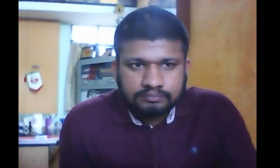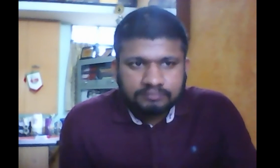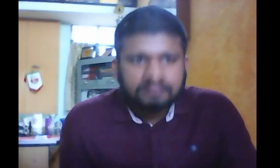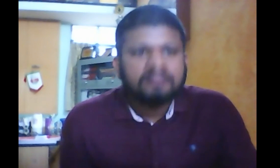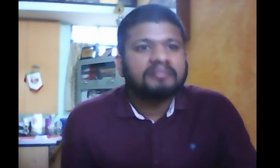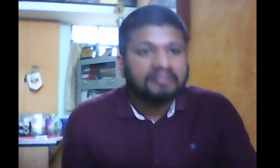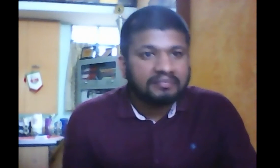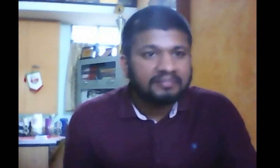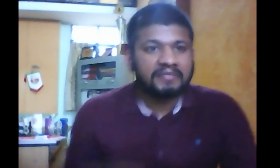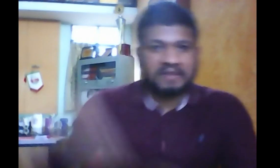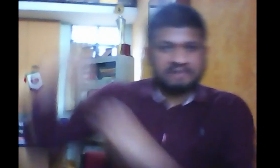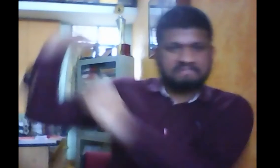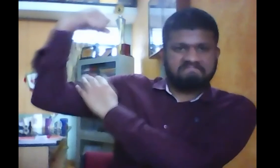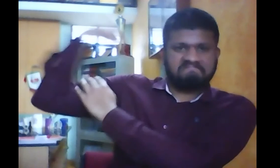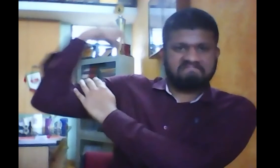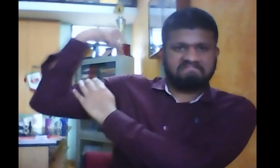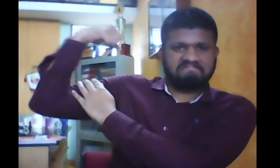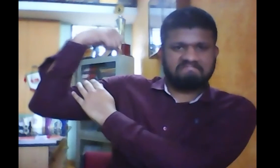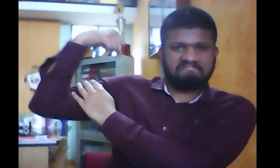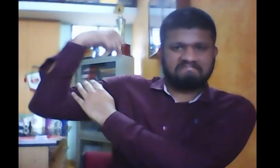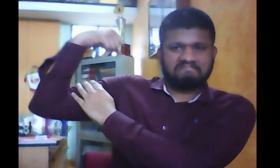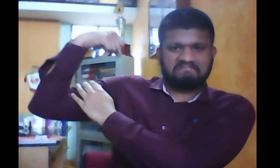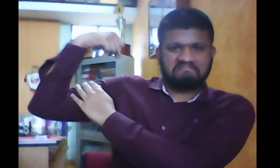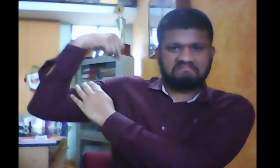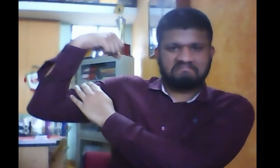स्ट्रॉन्ग. Very good. Muscle